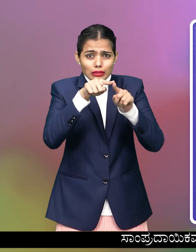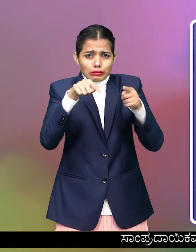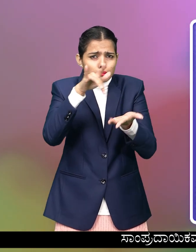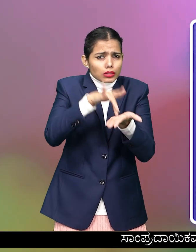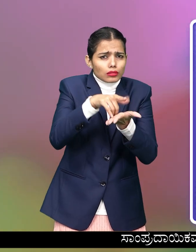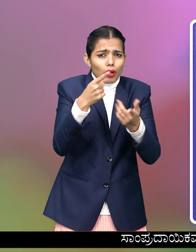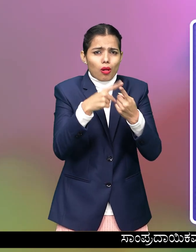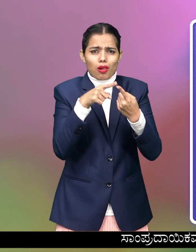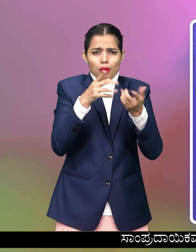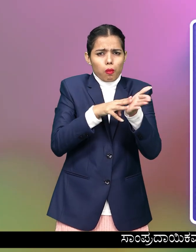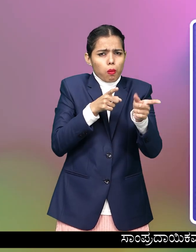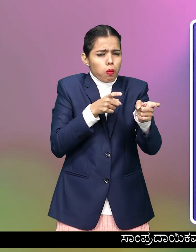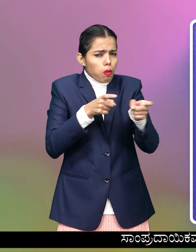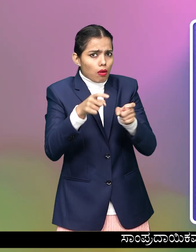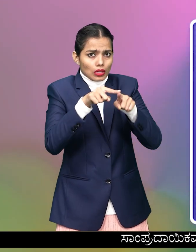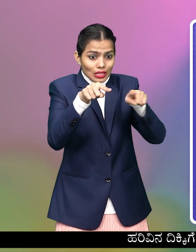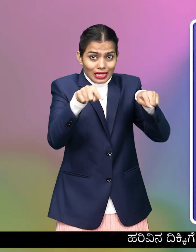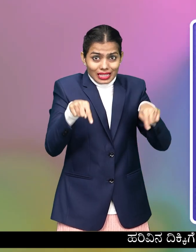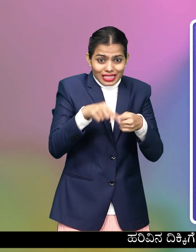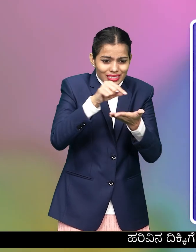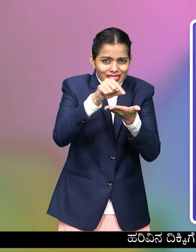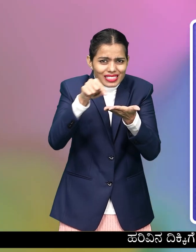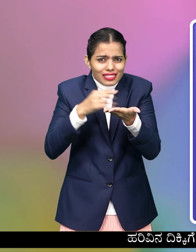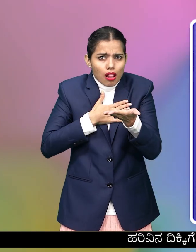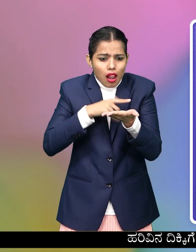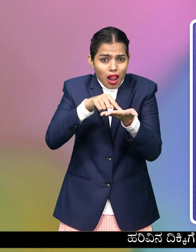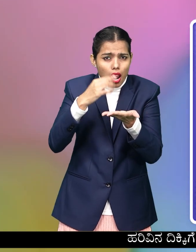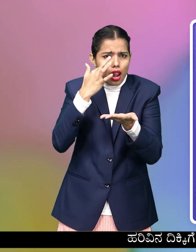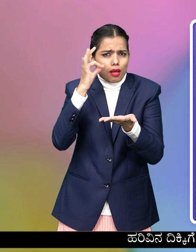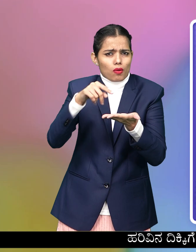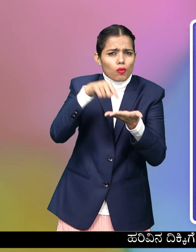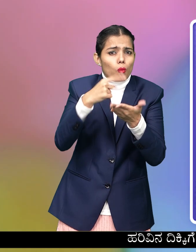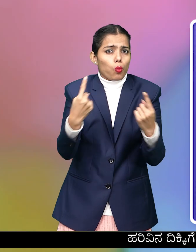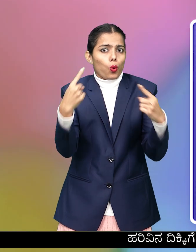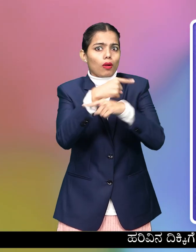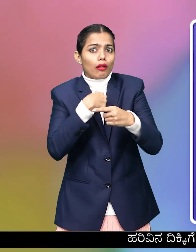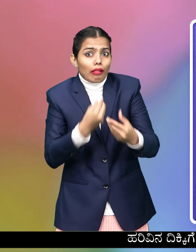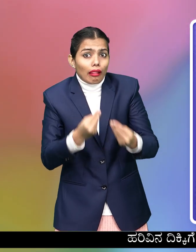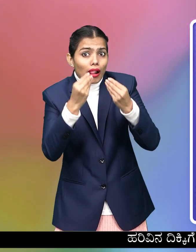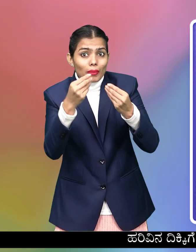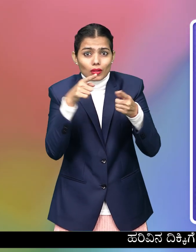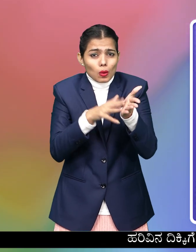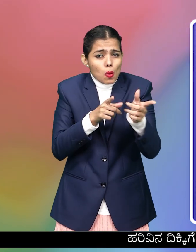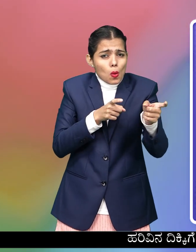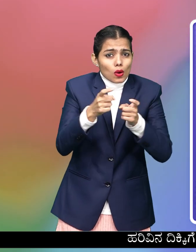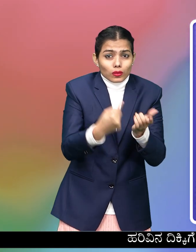ಸಾಂಪ್ರದಾಯಿಕವಾಗಿ ಪ್ರವಾಹದ ದಿಕ್ಕನ್ನು ಎಲೆಕ್ಟ್ರಾನ್ಗಳ ಹರಿವಿನಿಂದ ದಿಕ್ಕಿಗೆ ವಿರುದ್ಧವಾಗಿ ತೆಗೆದುಕೊಳ್ಳಲಾಗುತ್ತದೆ.